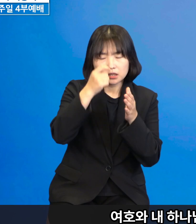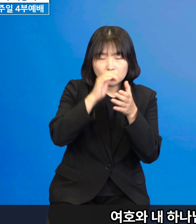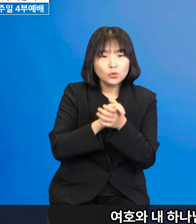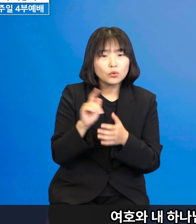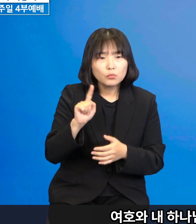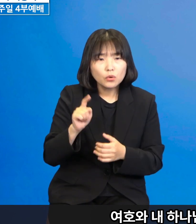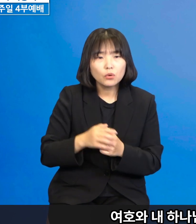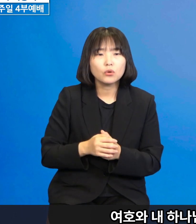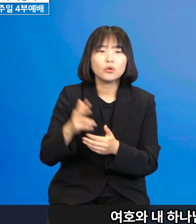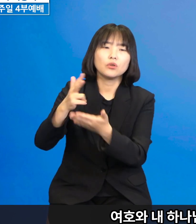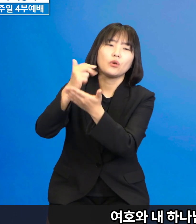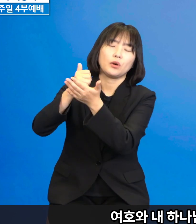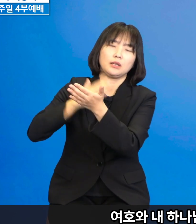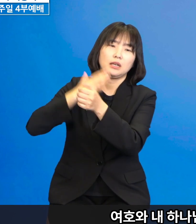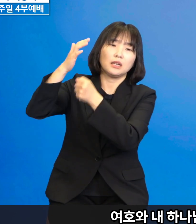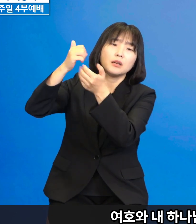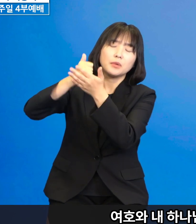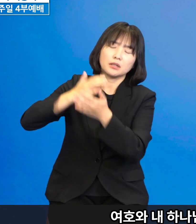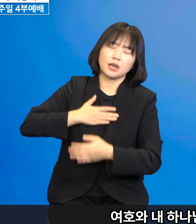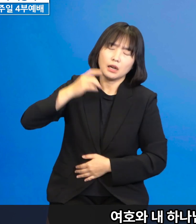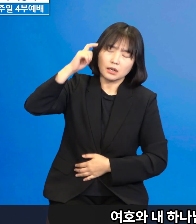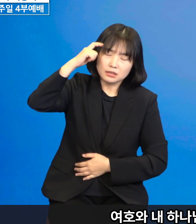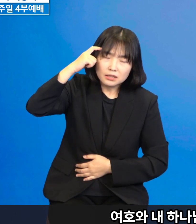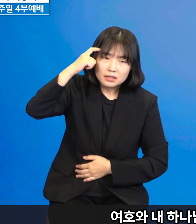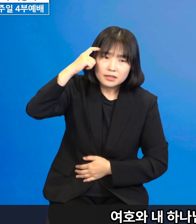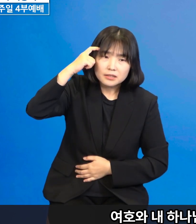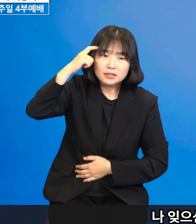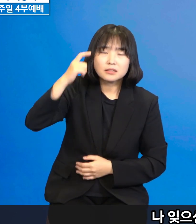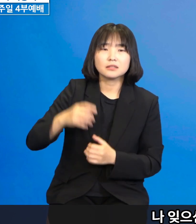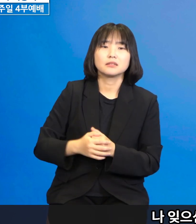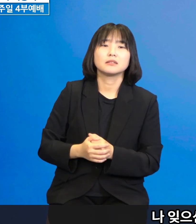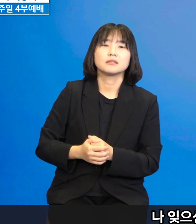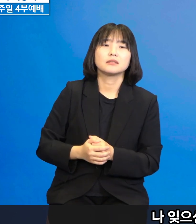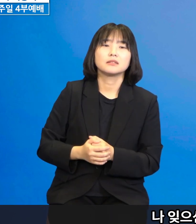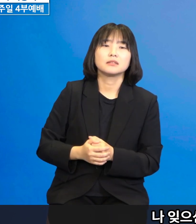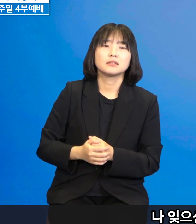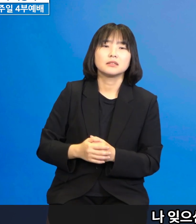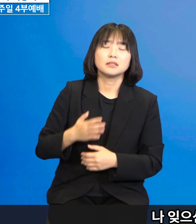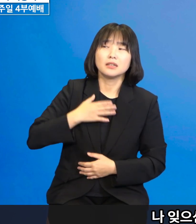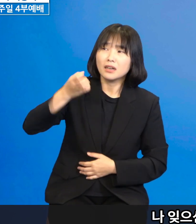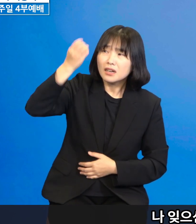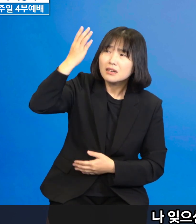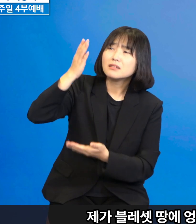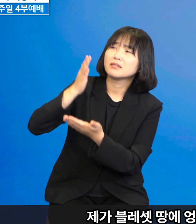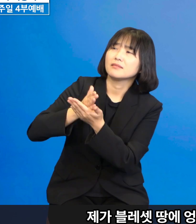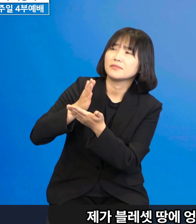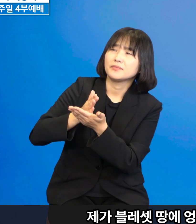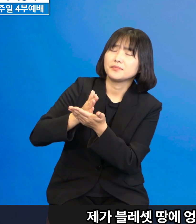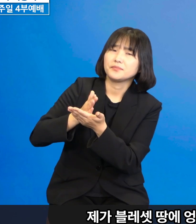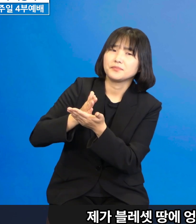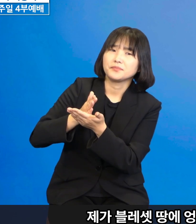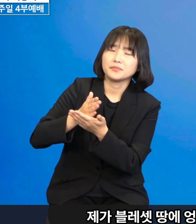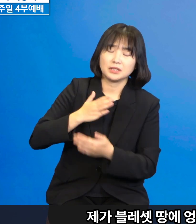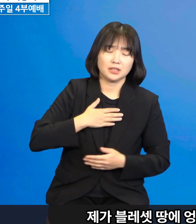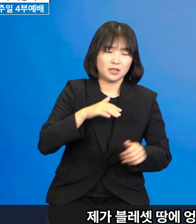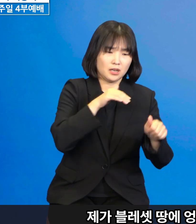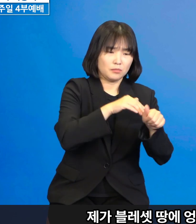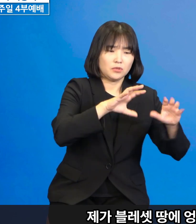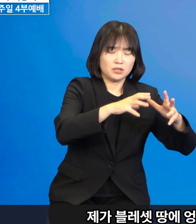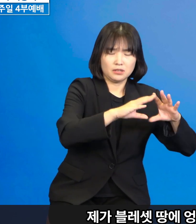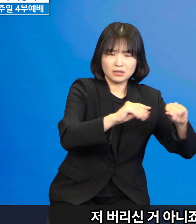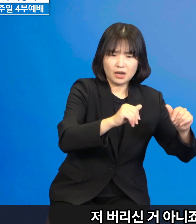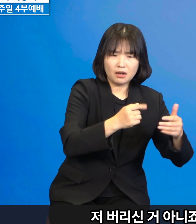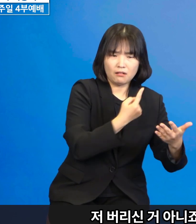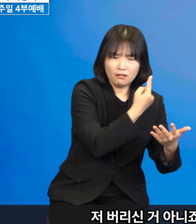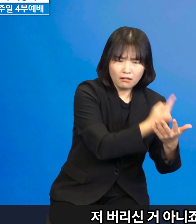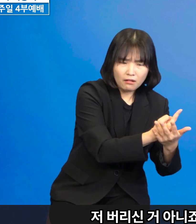보십시오. 여호와 내 하나님이여, 나를 생각하사. 나 잊으신 거 아니죠? 제가 블레셋 땅에 엉뚱한 곳에 가